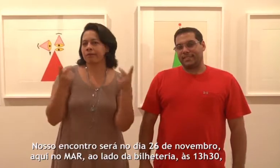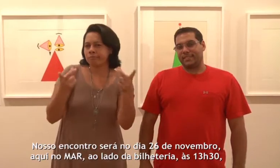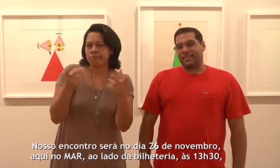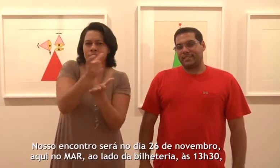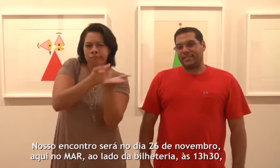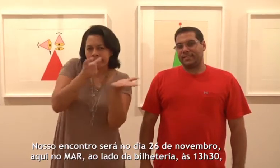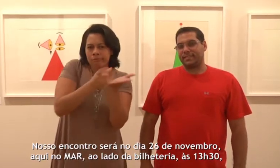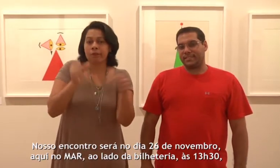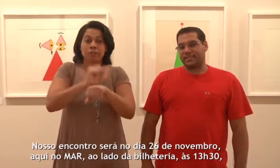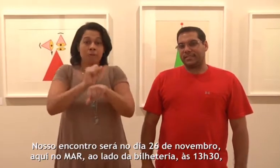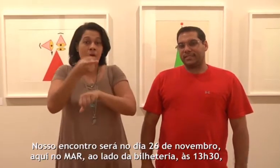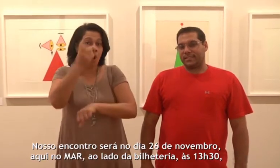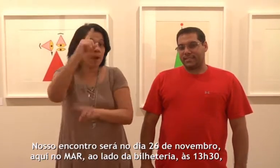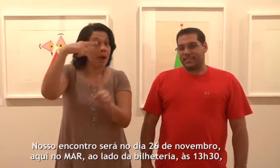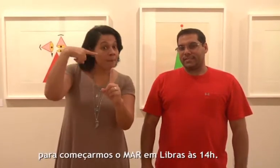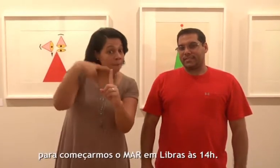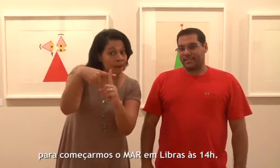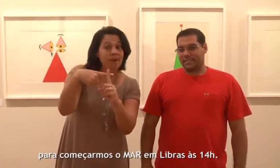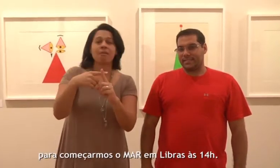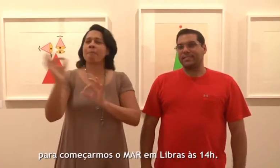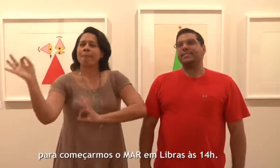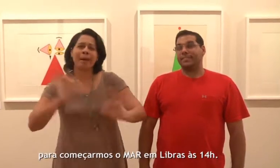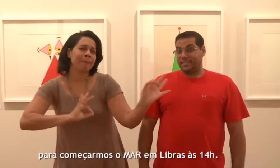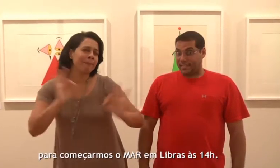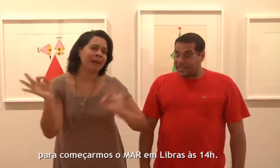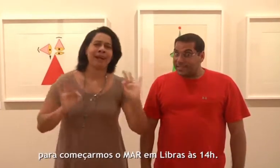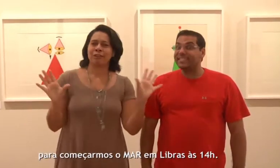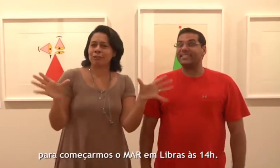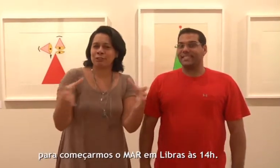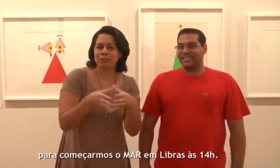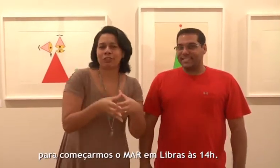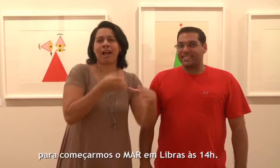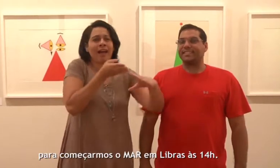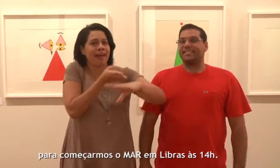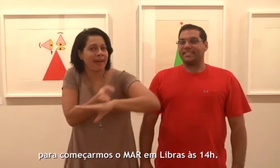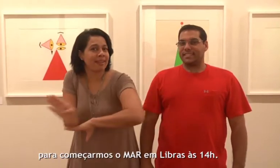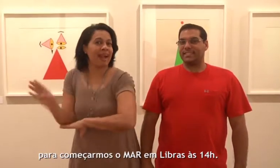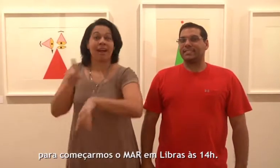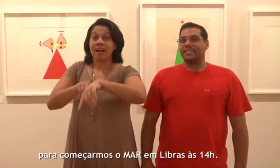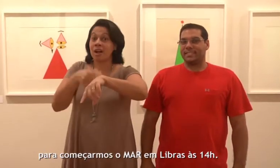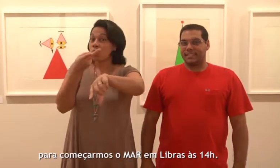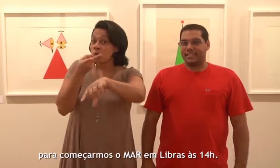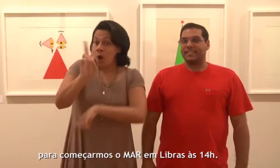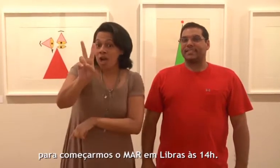bilheteria, às 13h30, para começarmos o Mar em Libras, às 14h.